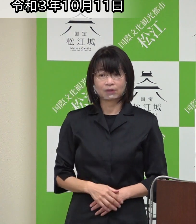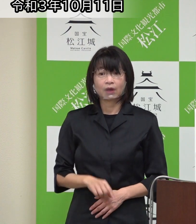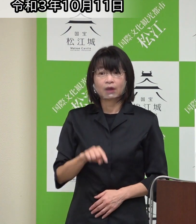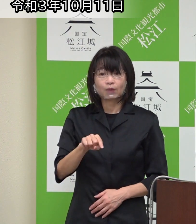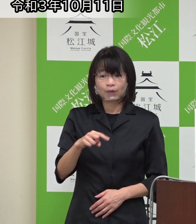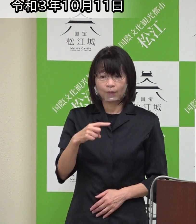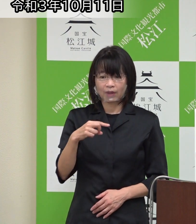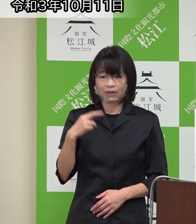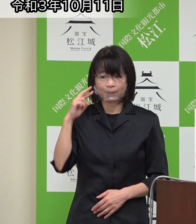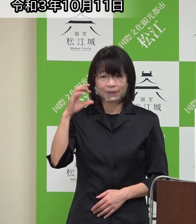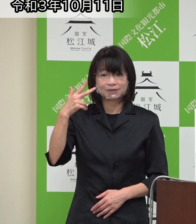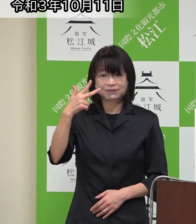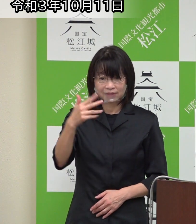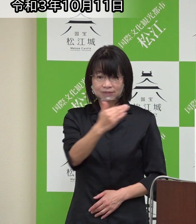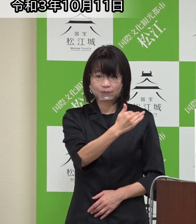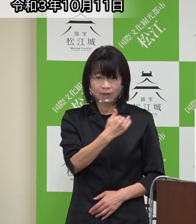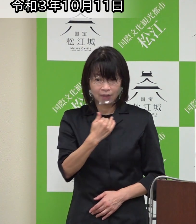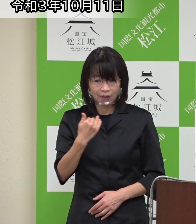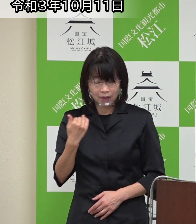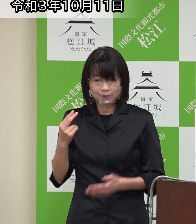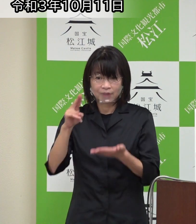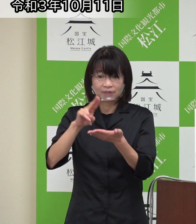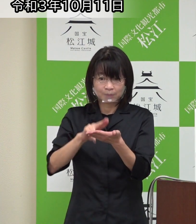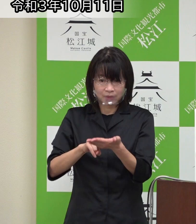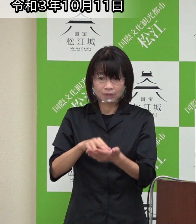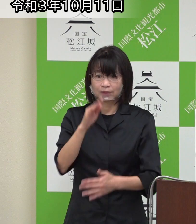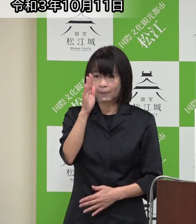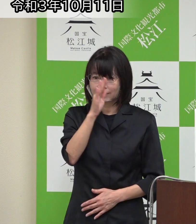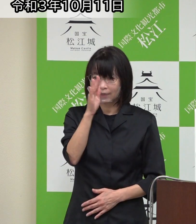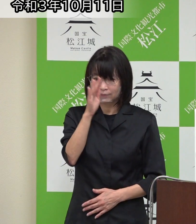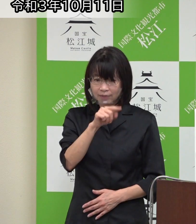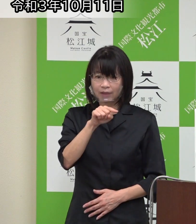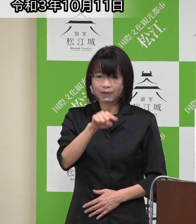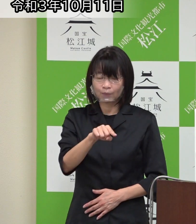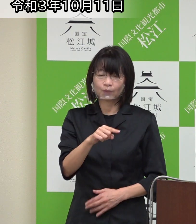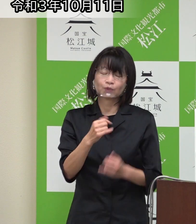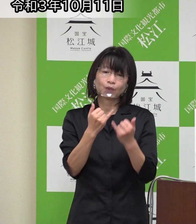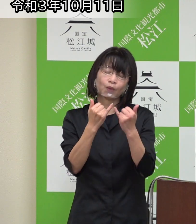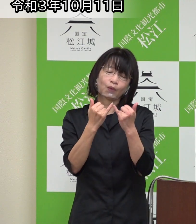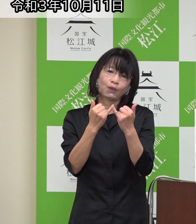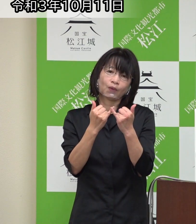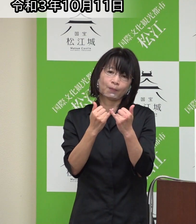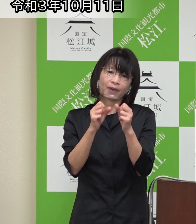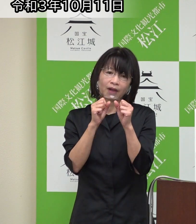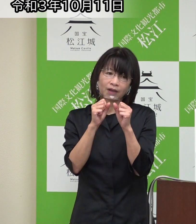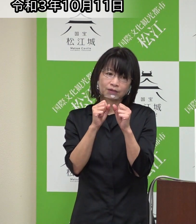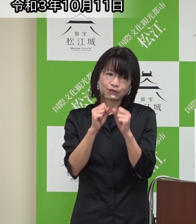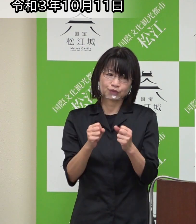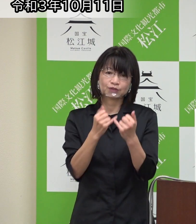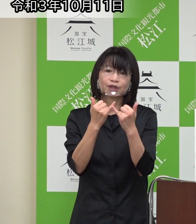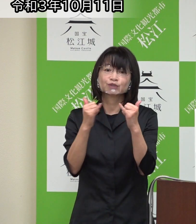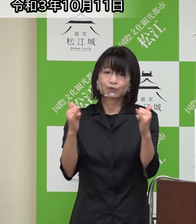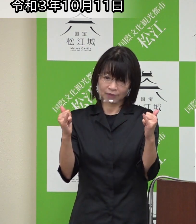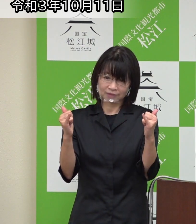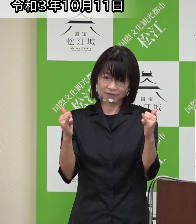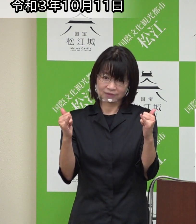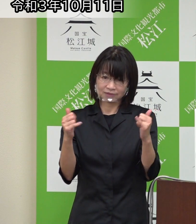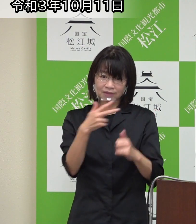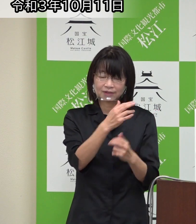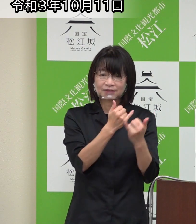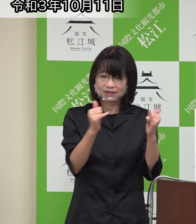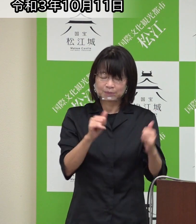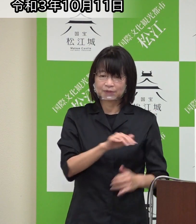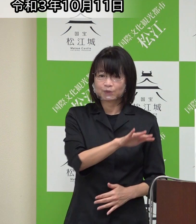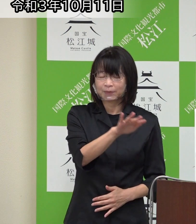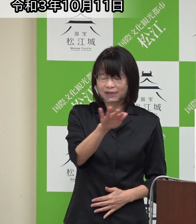に決めたものではなくてですね、先ほど少し申し上げましたが、住民の方であったり、地権者の方であったり、でそこで実際